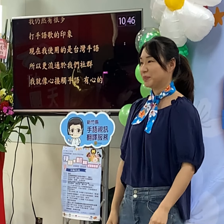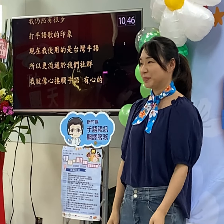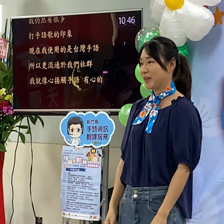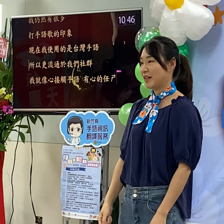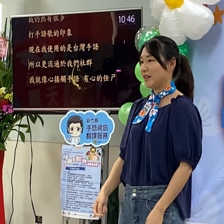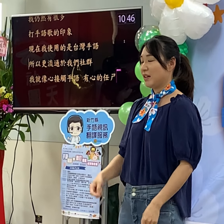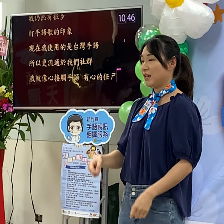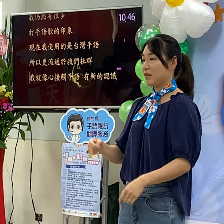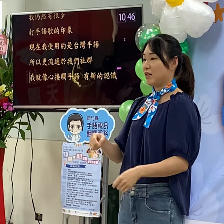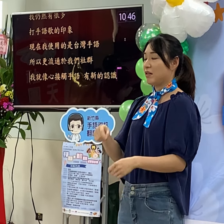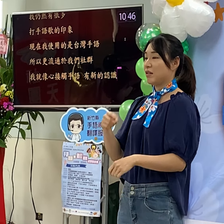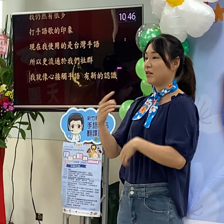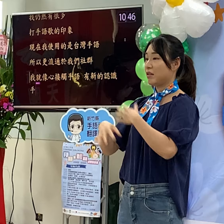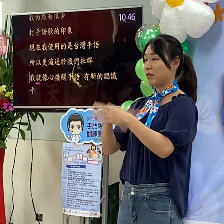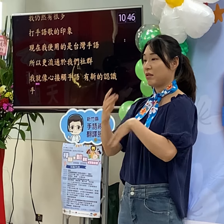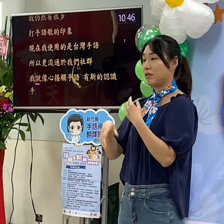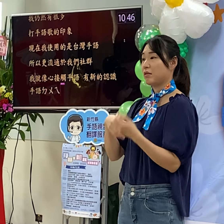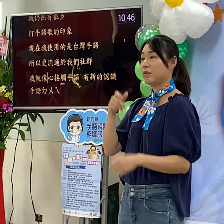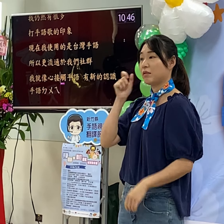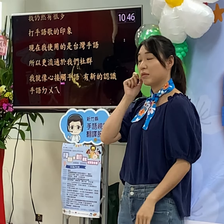手语对我来说最困难的地方是